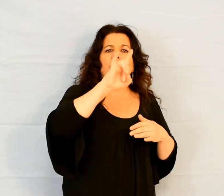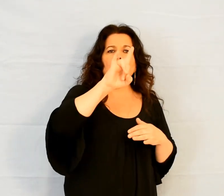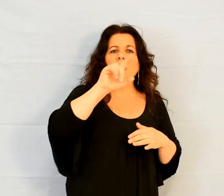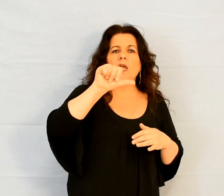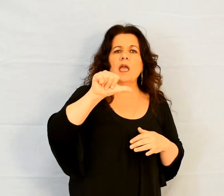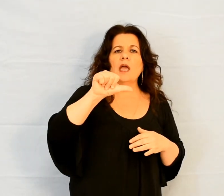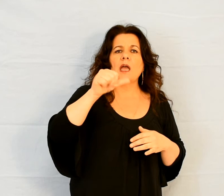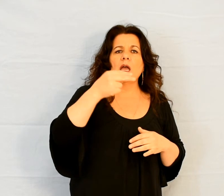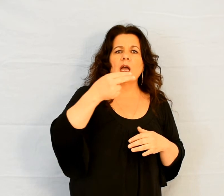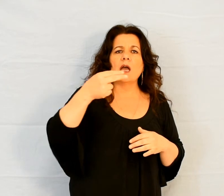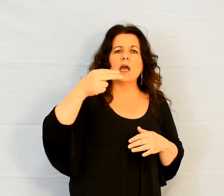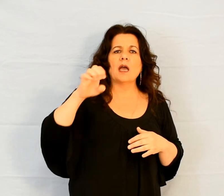année-là.